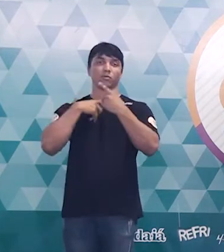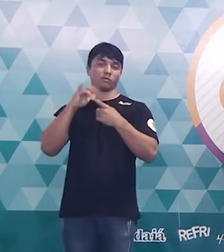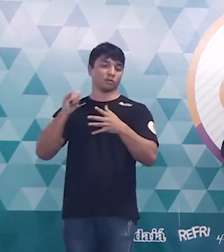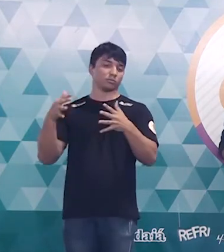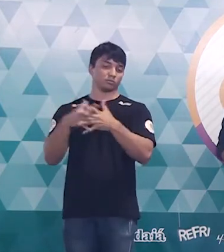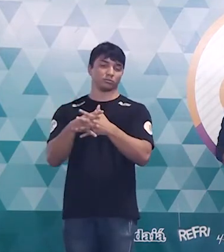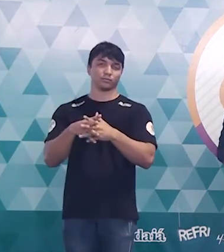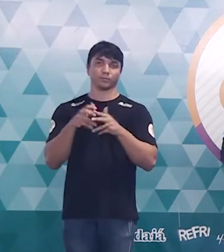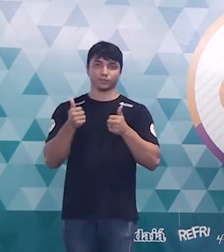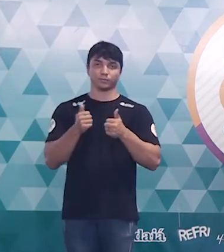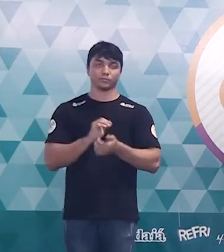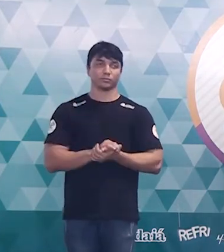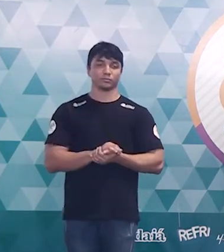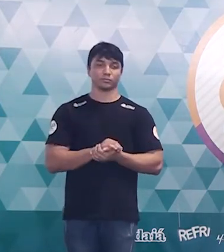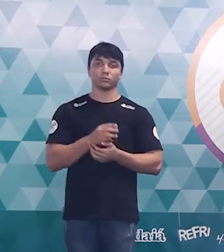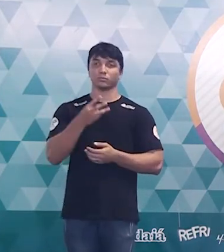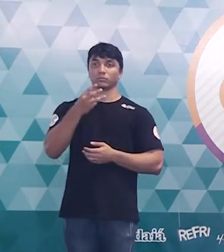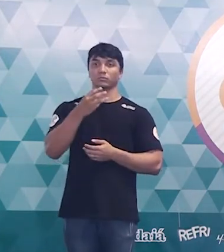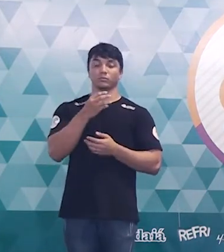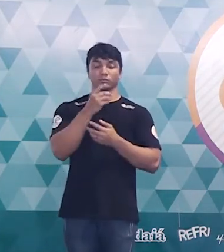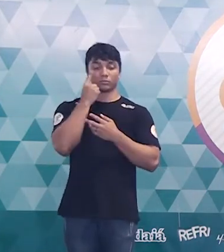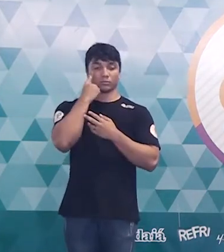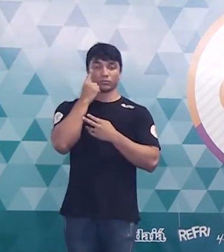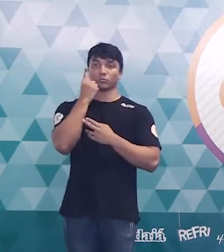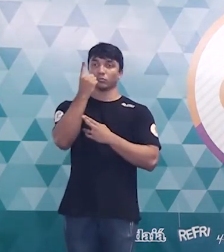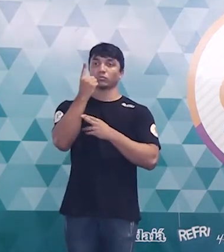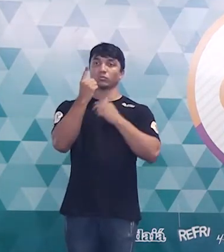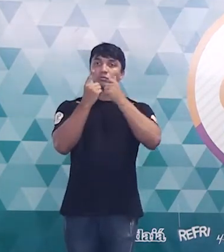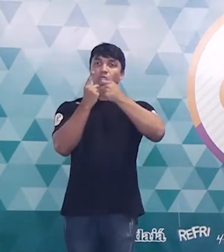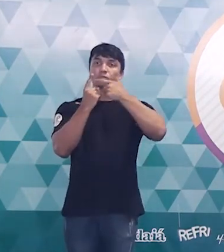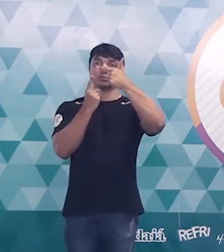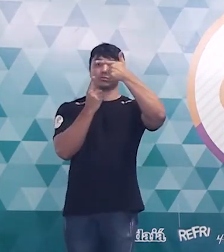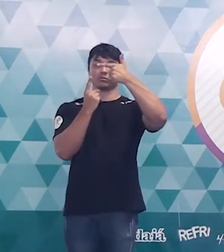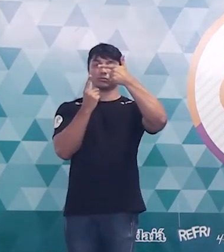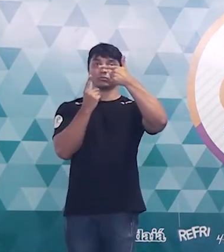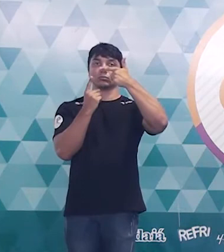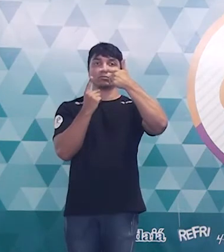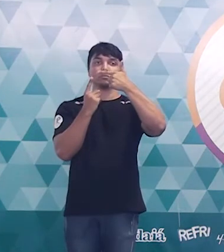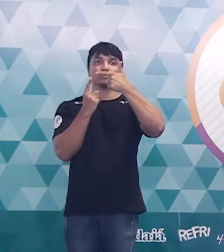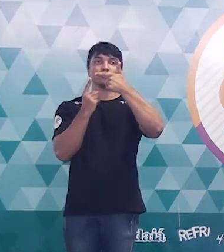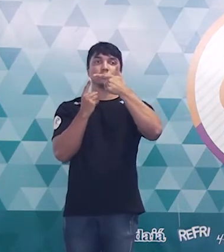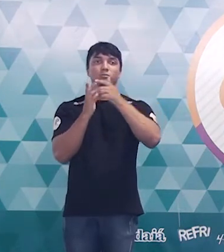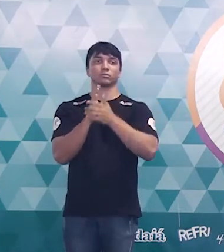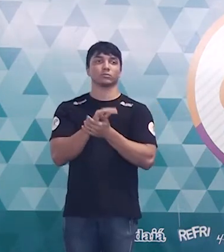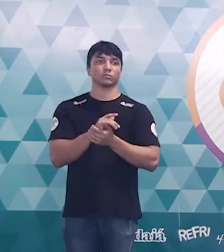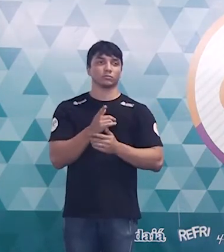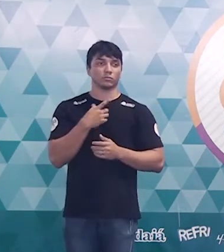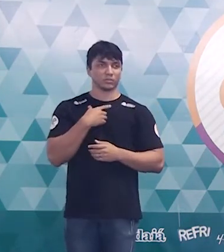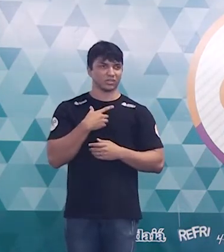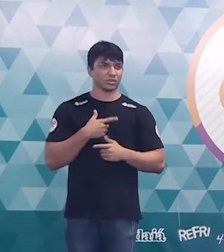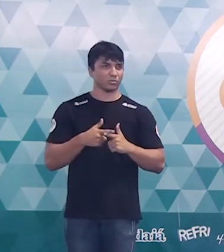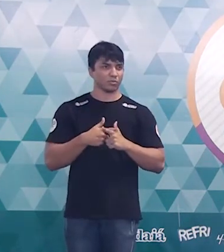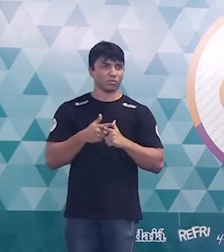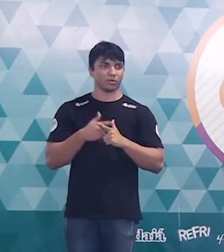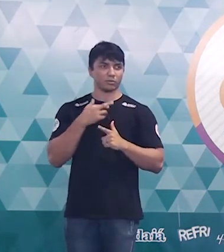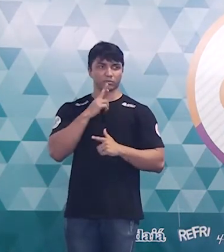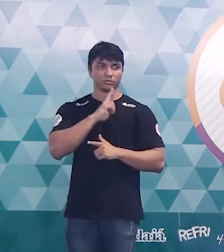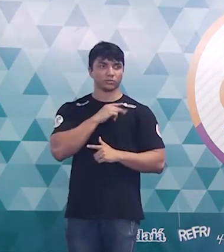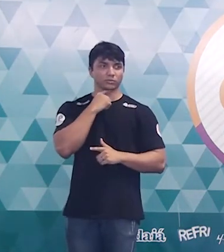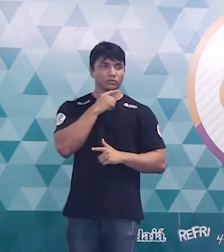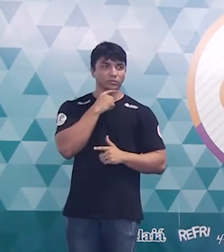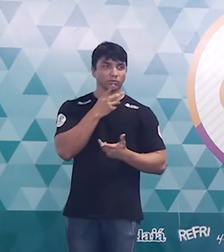complicar. Vamos começar. Quanto é que é 1 ao quadrado? Eles estão com diarreia, não podem responder?